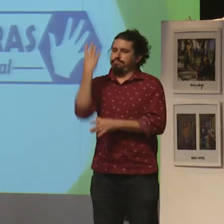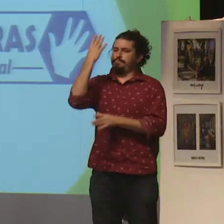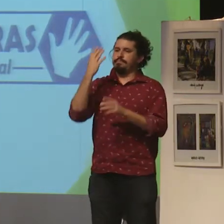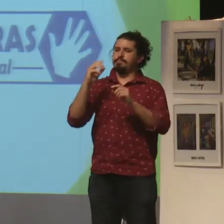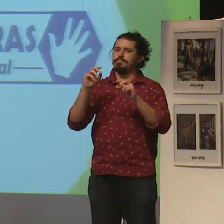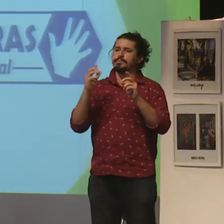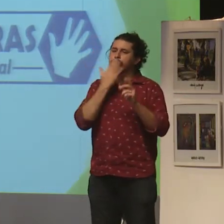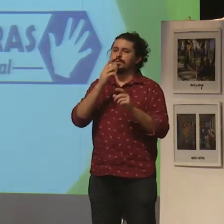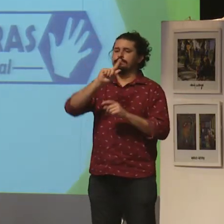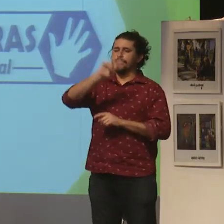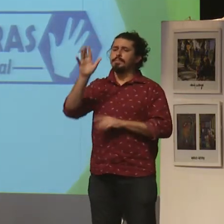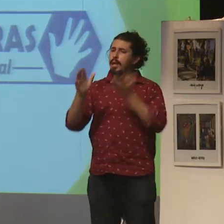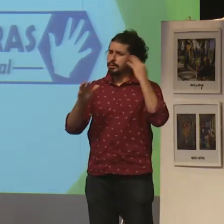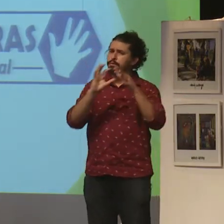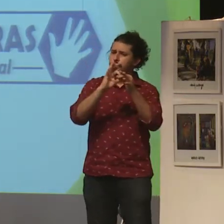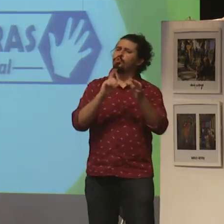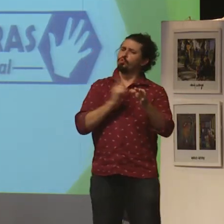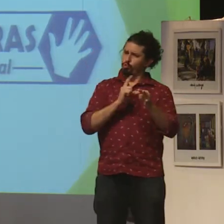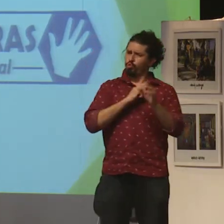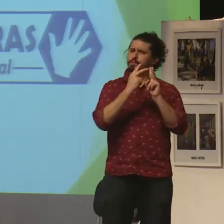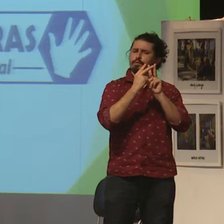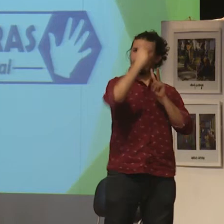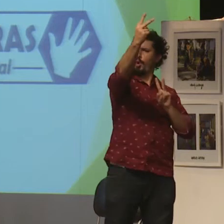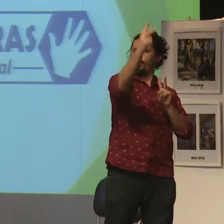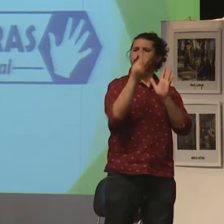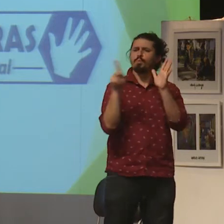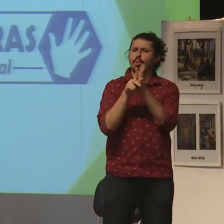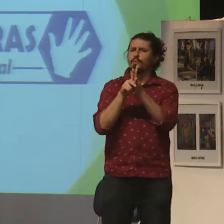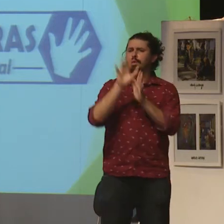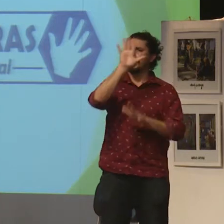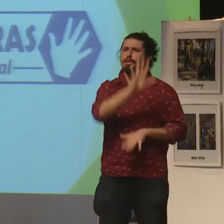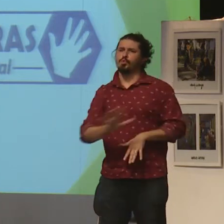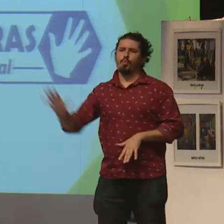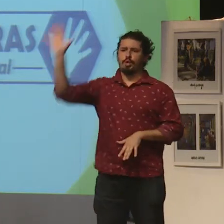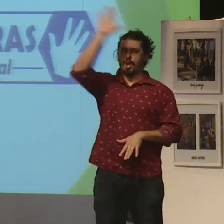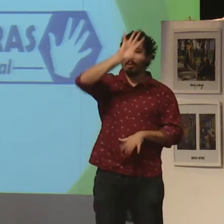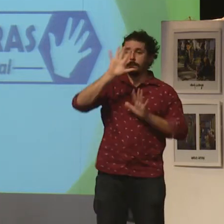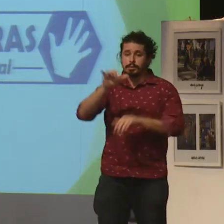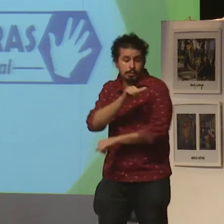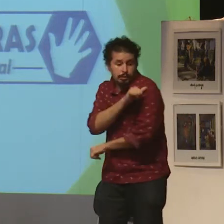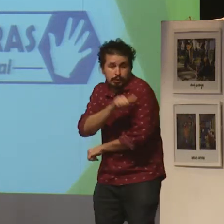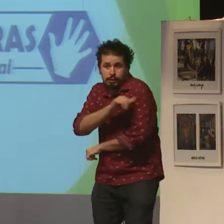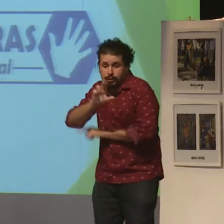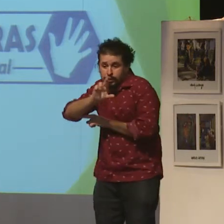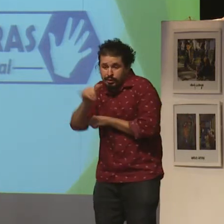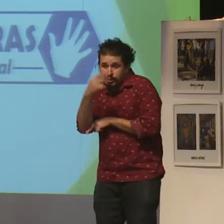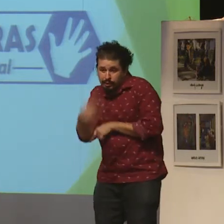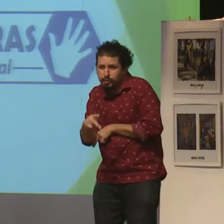através do Gustavo, né? O Libras Digital foi uma parceria também da questão do ensino à distância, né? Foi em âmbito nacional, foi no